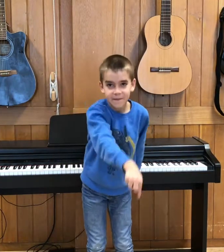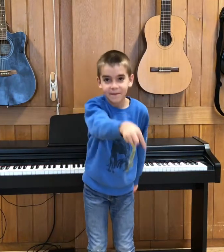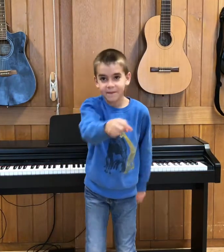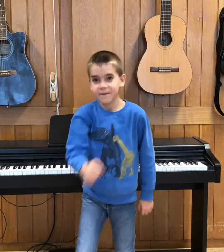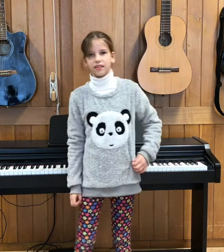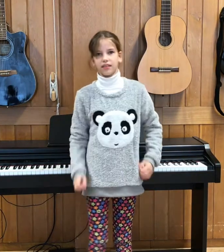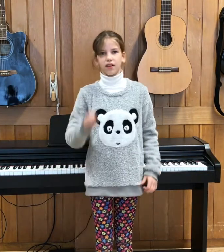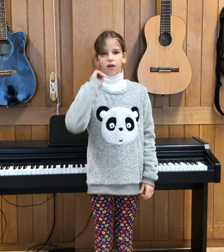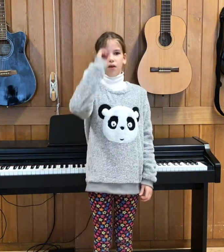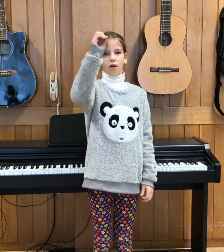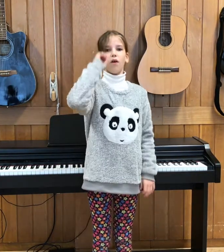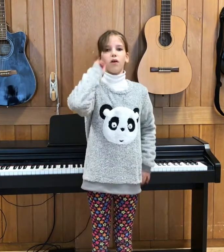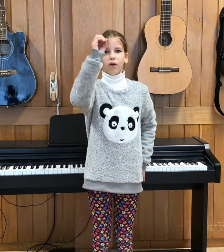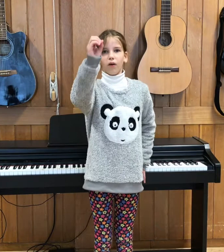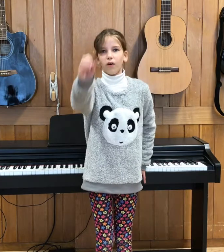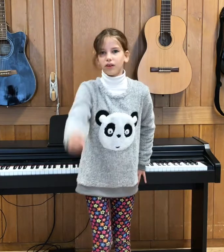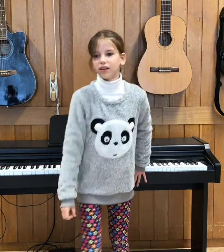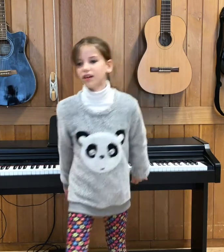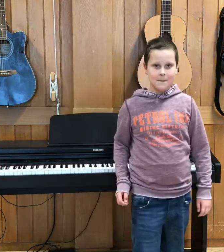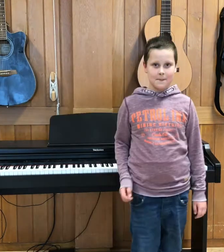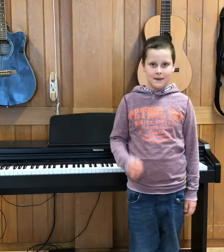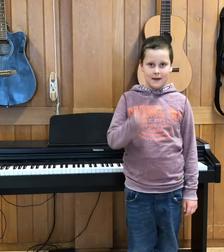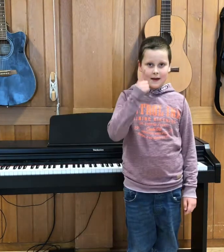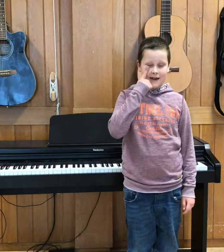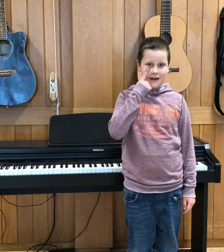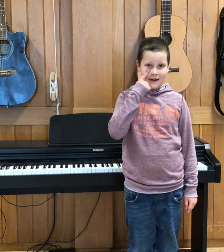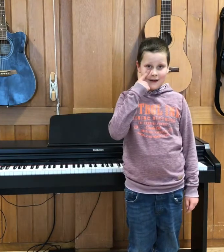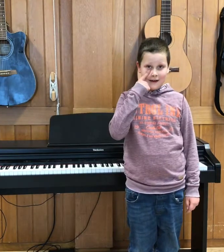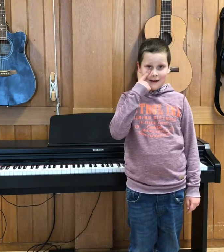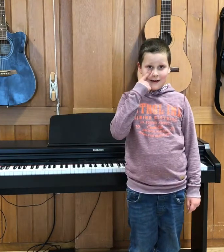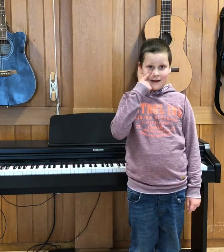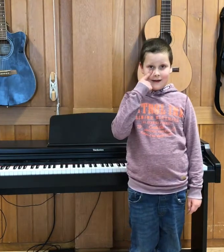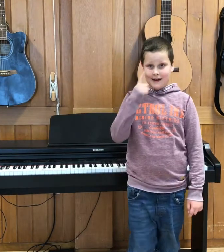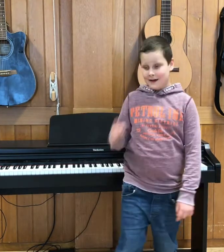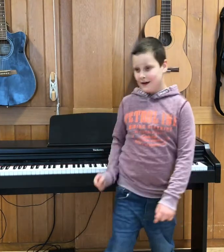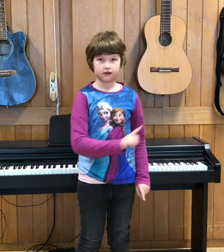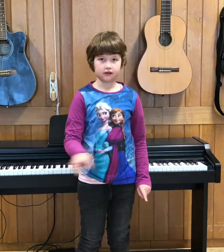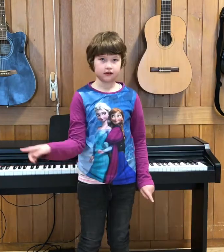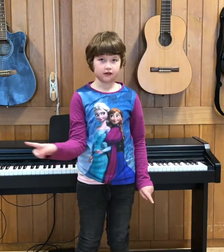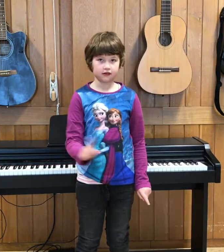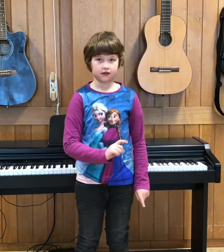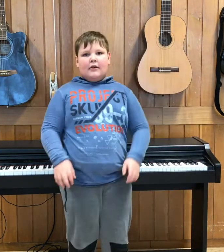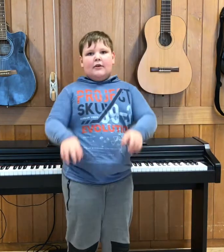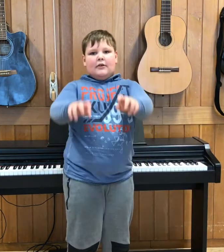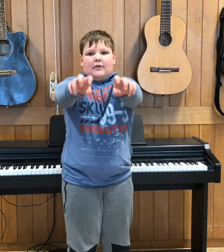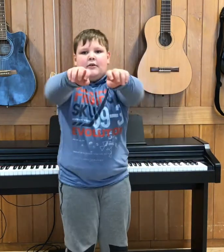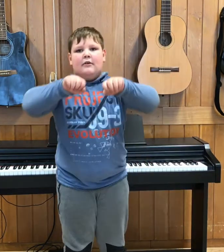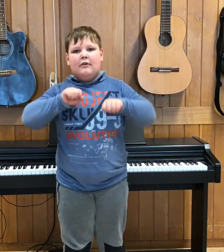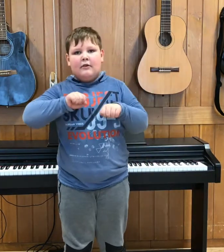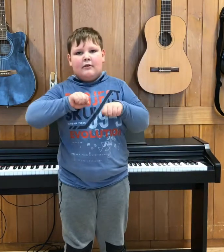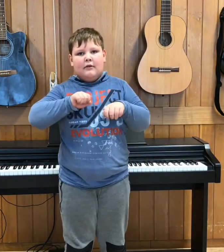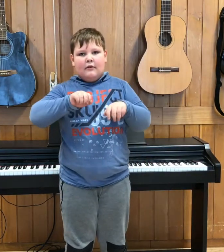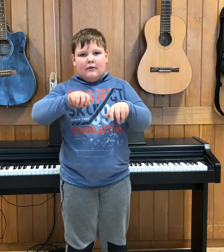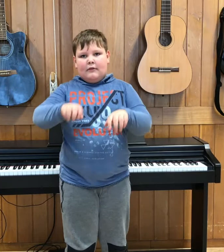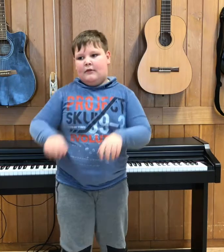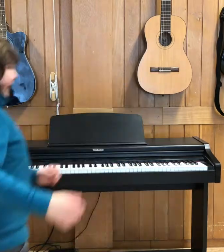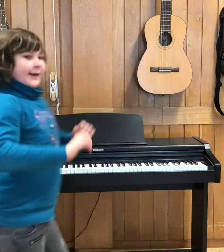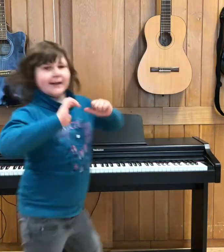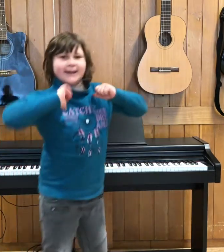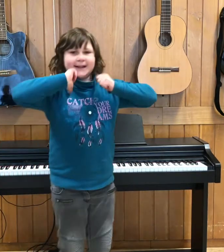wenn es nur für heute wär Denn dieser Augenblick kommt nie zurück